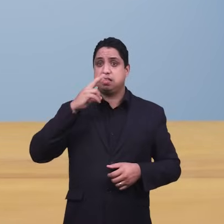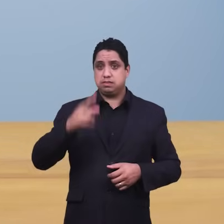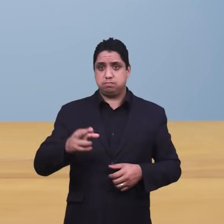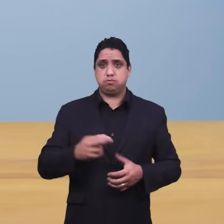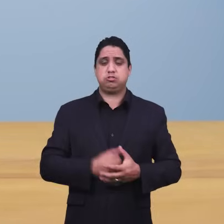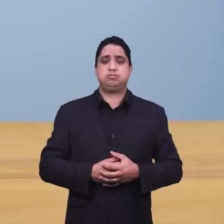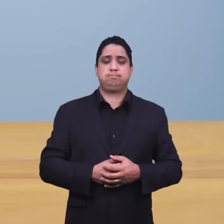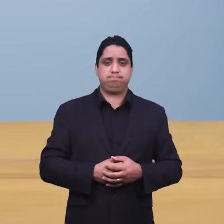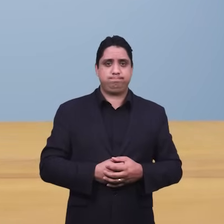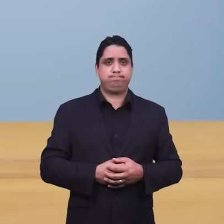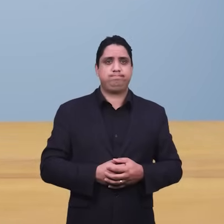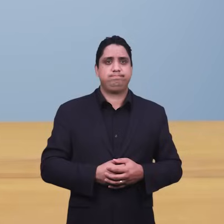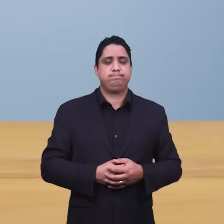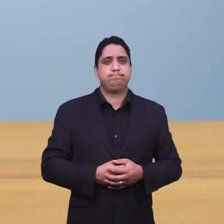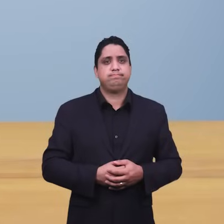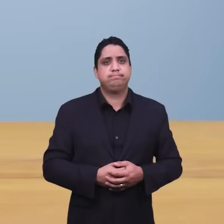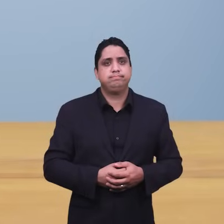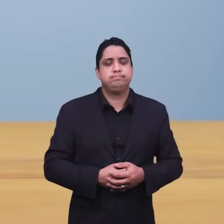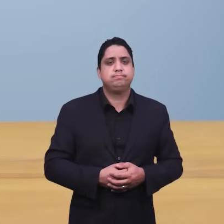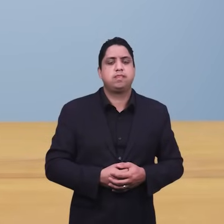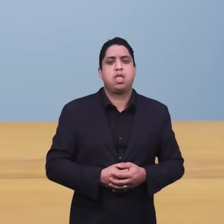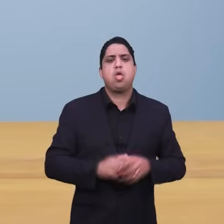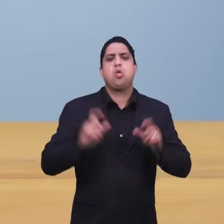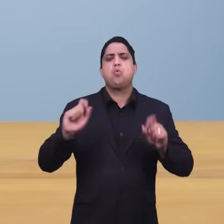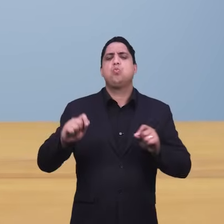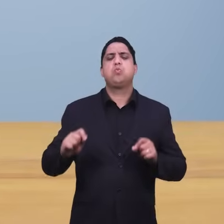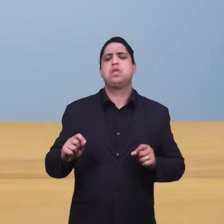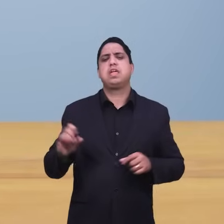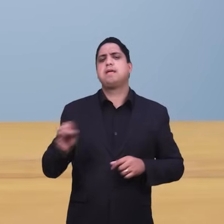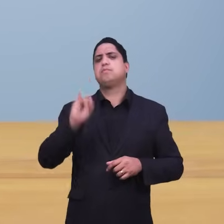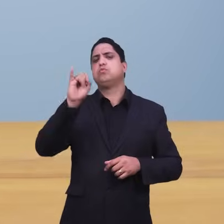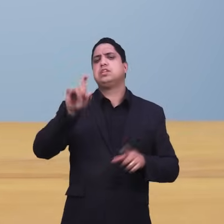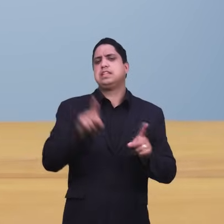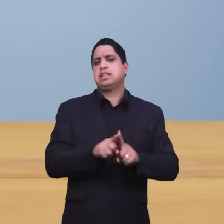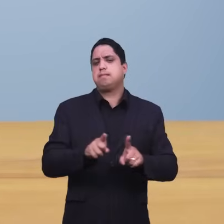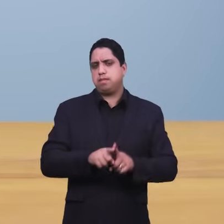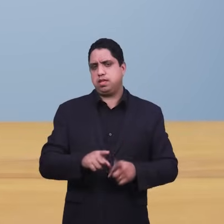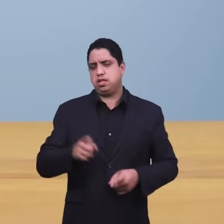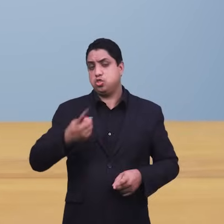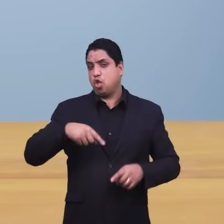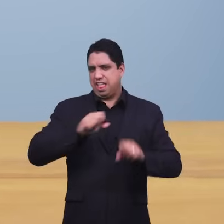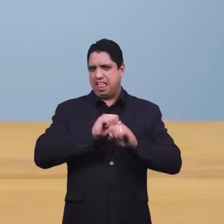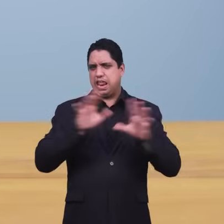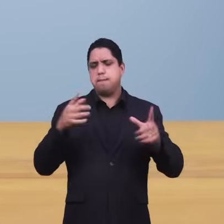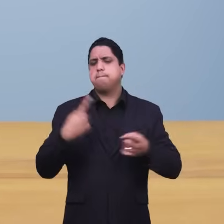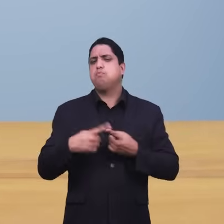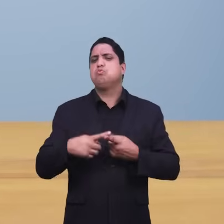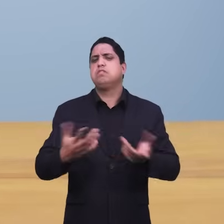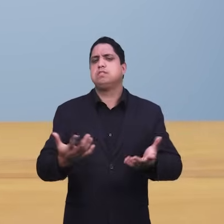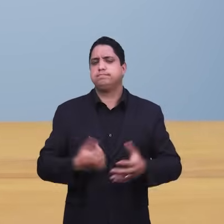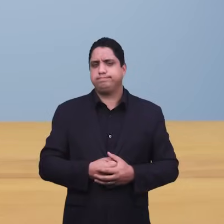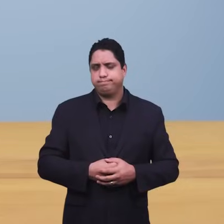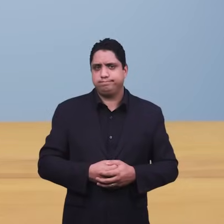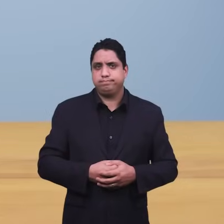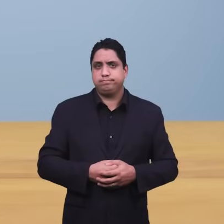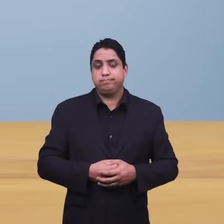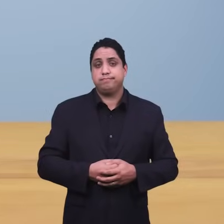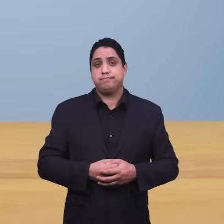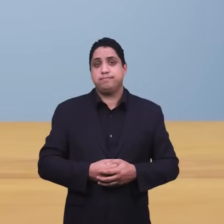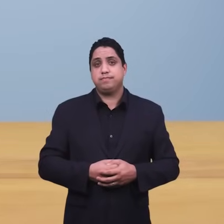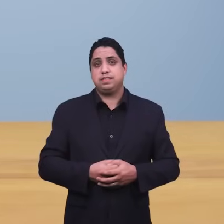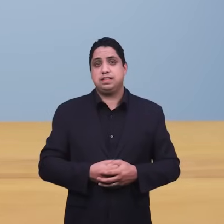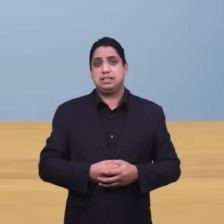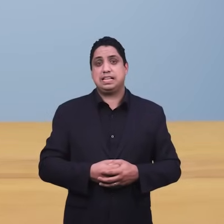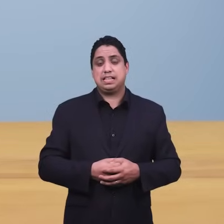ao diagnóstico. E o que é importante nós termos essa clareza? Nem